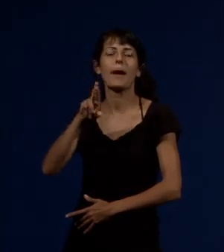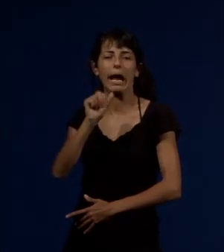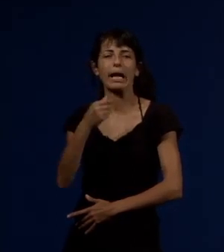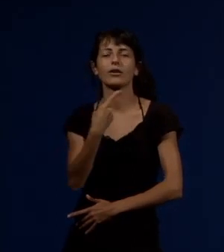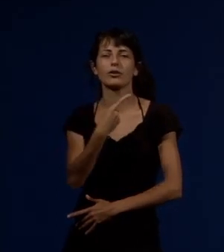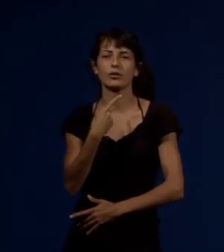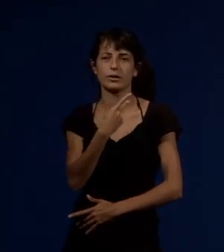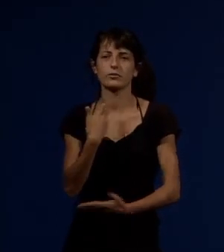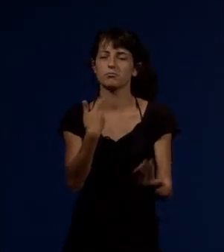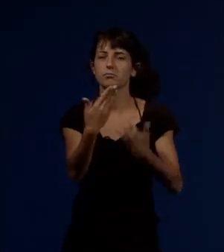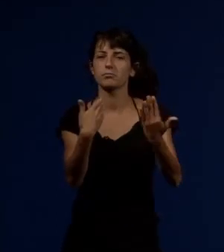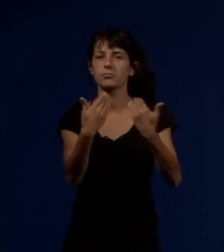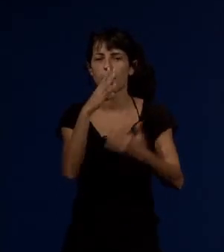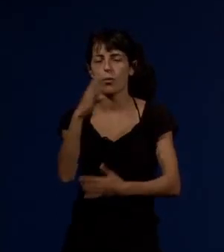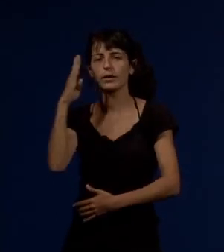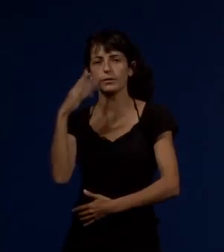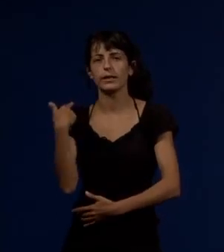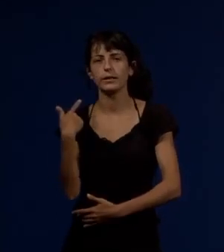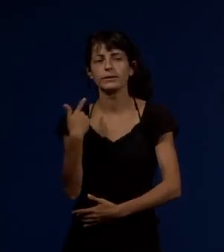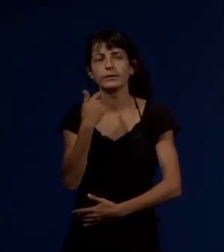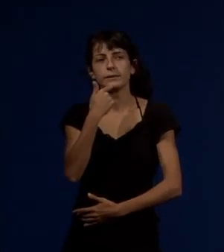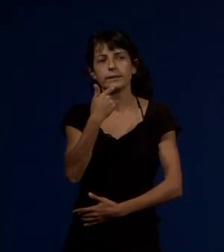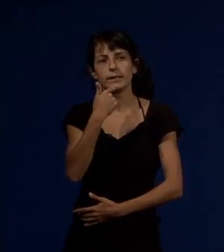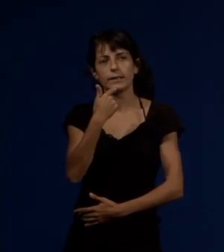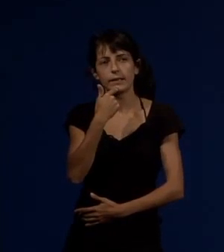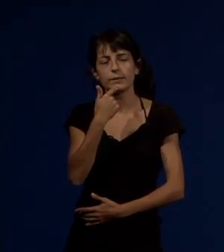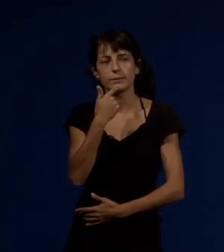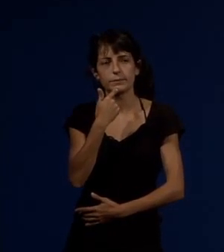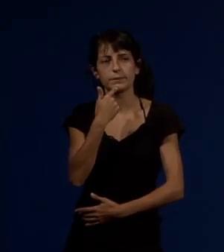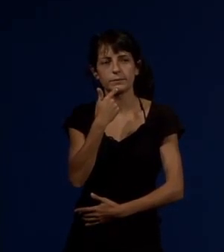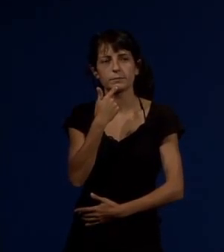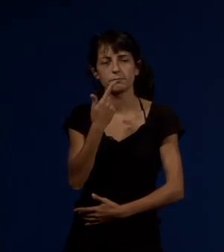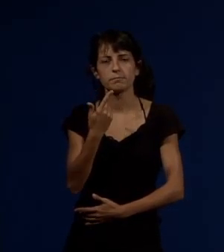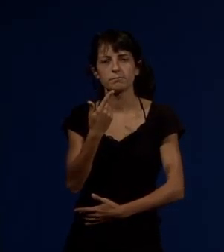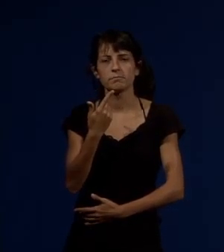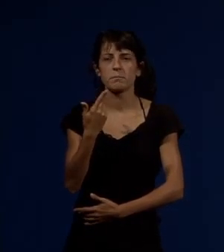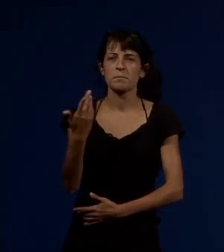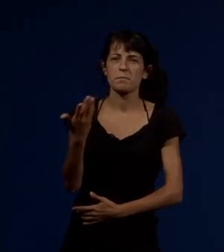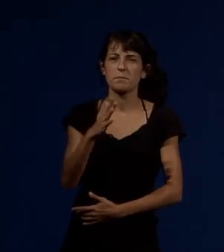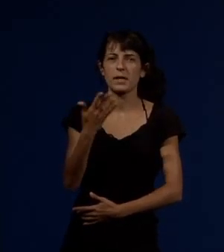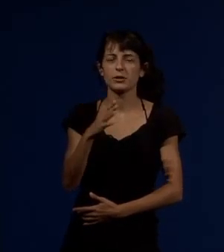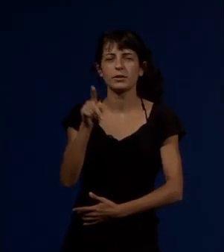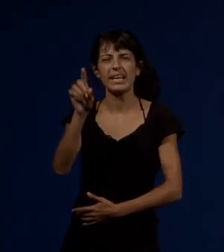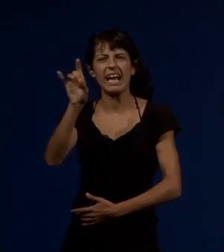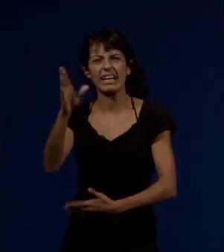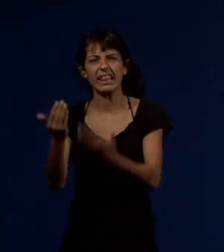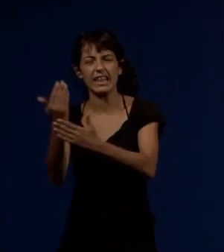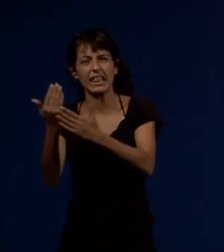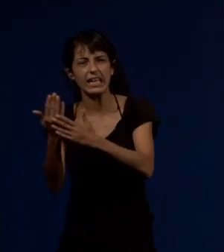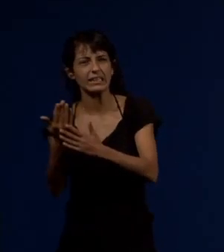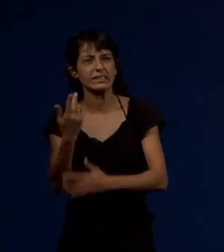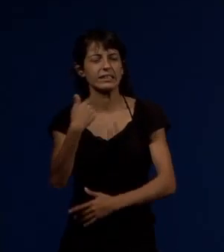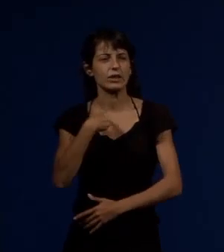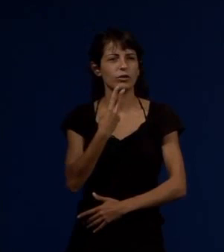dicíamos, ela e máis eu, que tiñamos 28 anos e respectivamente levábamos ela 15 días e eu 30 días